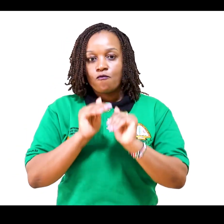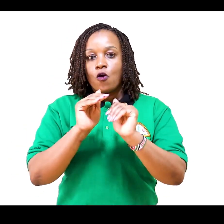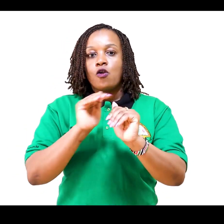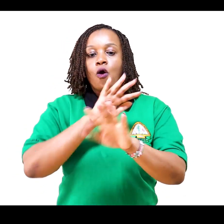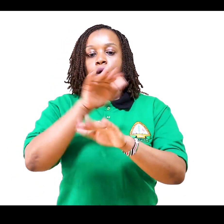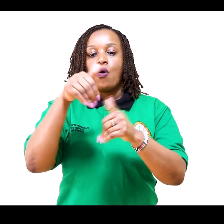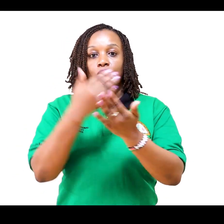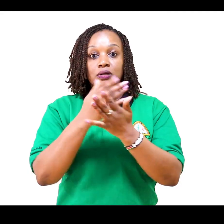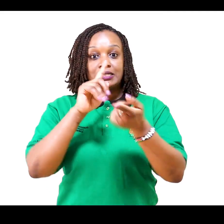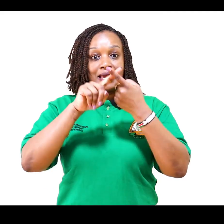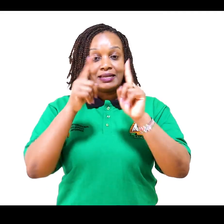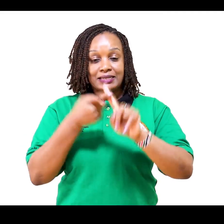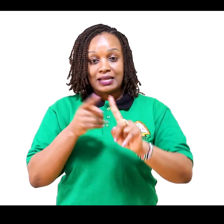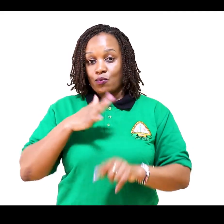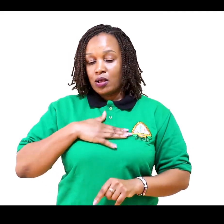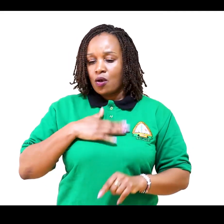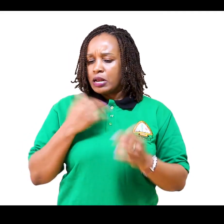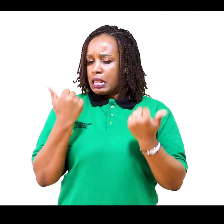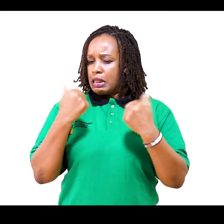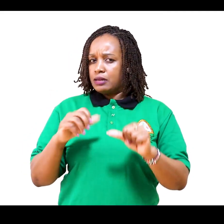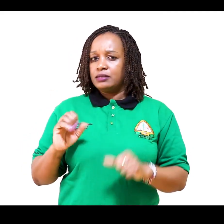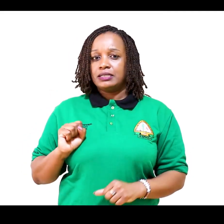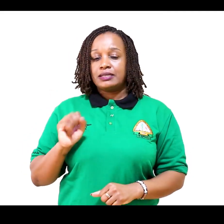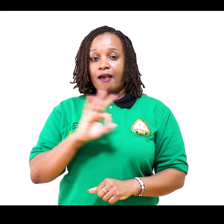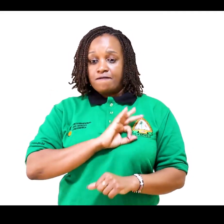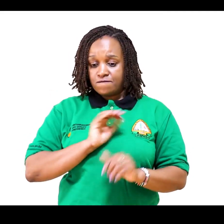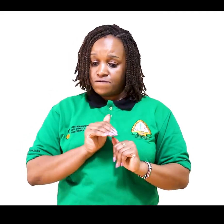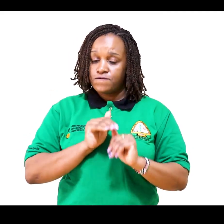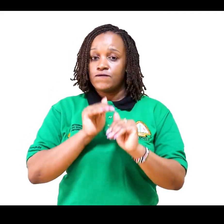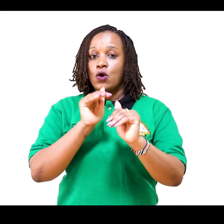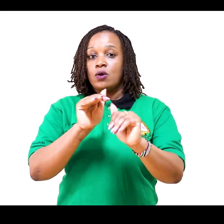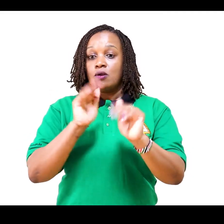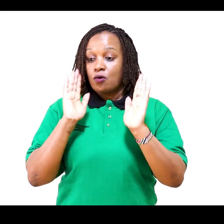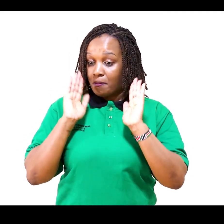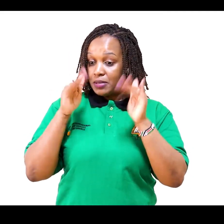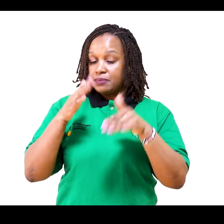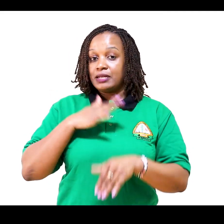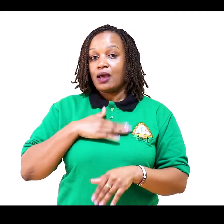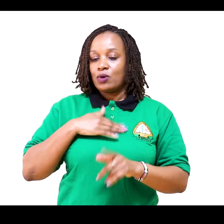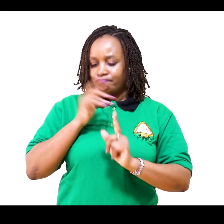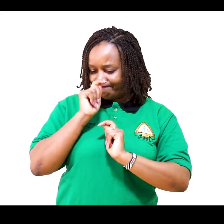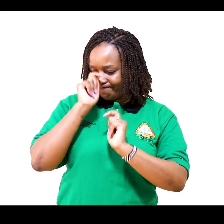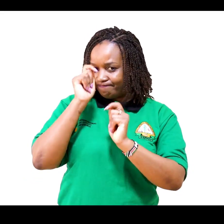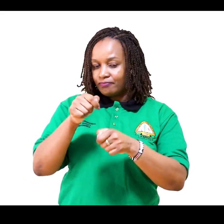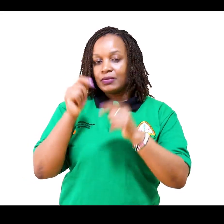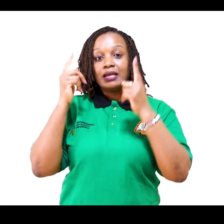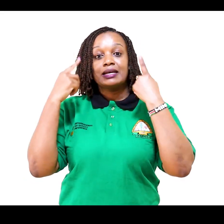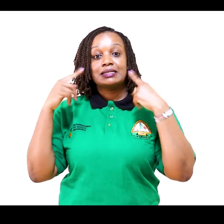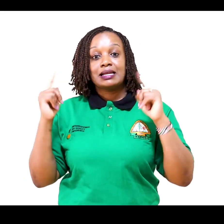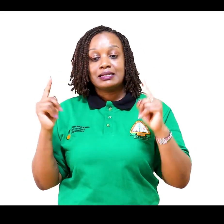ambayo haiambatani na viwango vilivyo hapo juu au afisa yeyote ambaye hafuati ahadi, adabu na